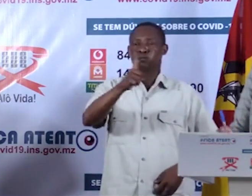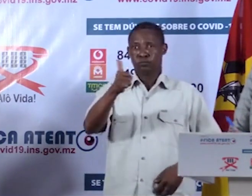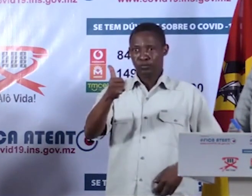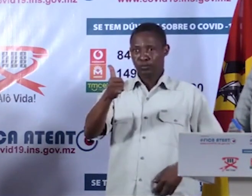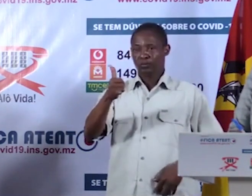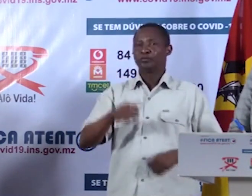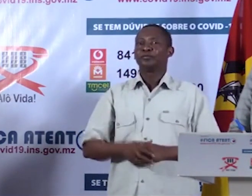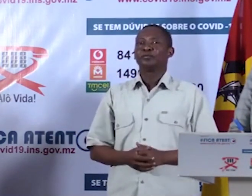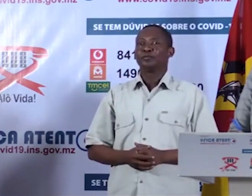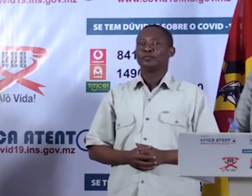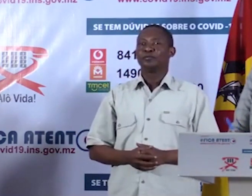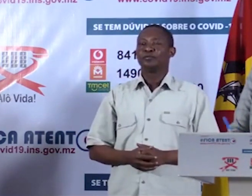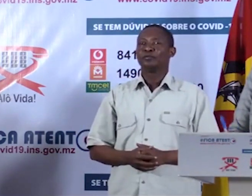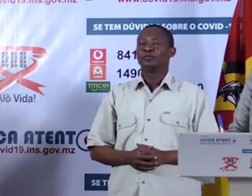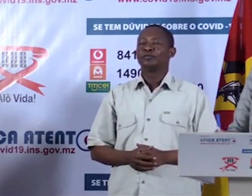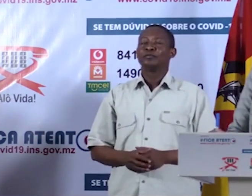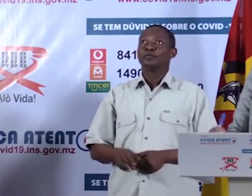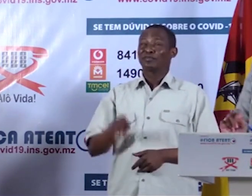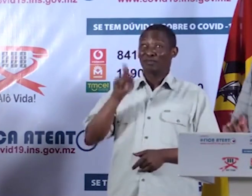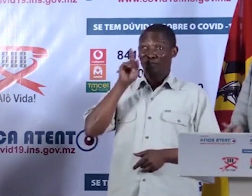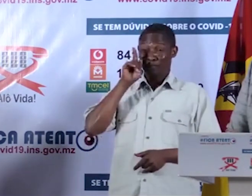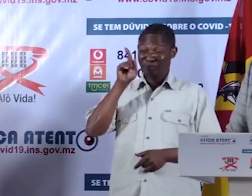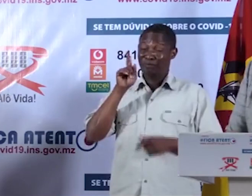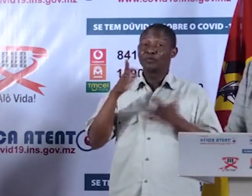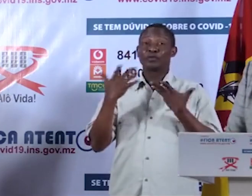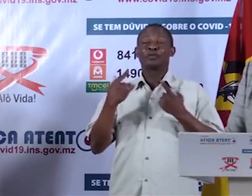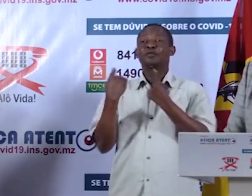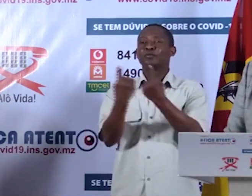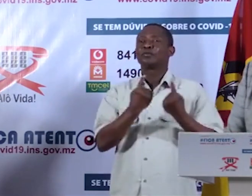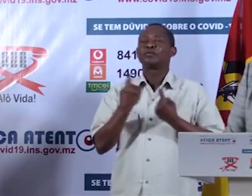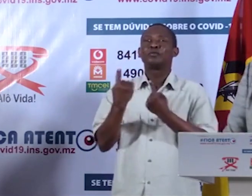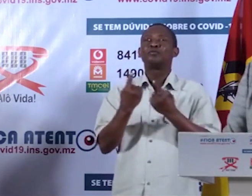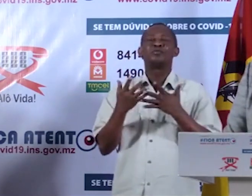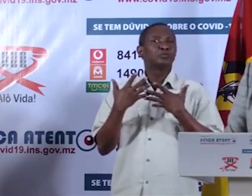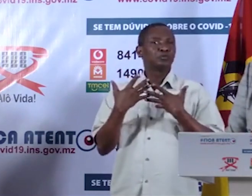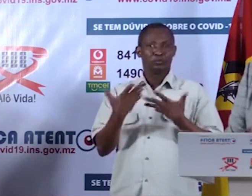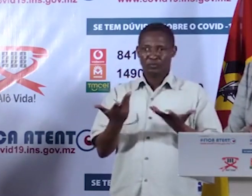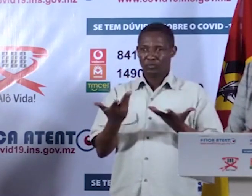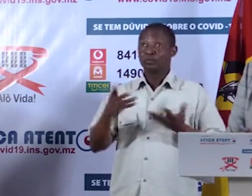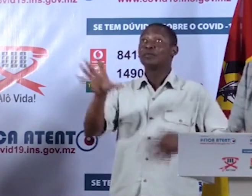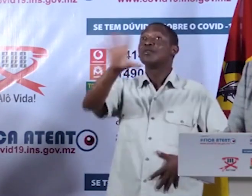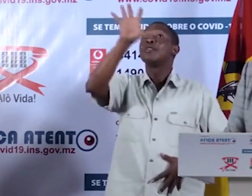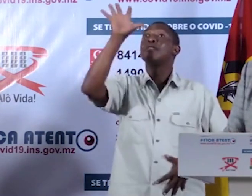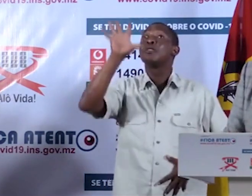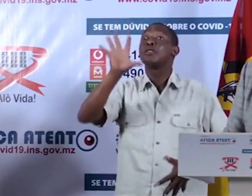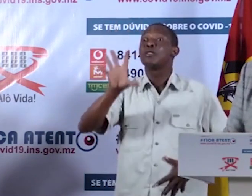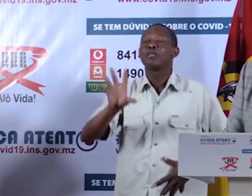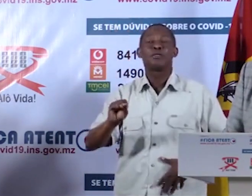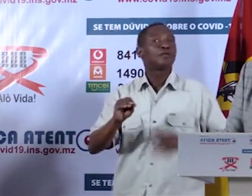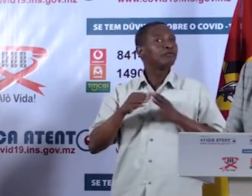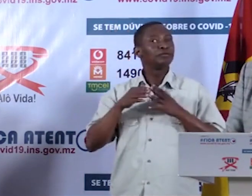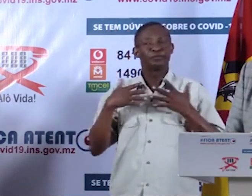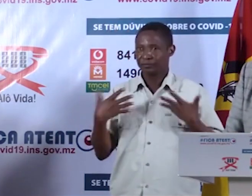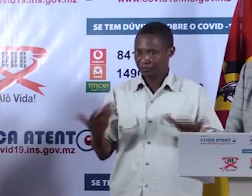Continuando ainda na informação epidemiológica, como é que nós estamos no nosso continente? Dizer